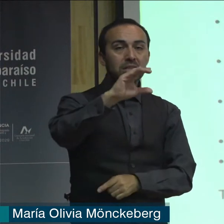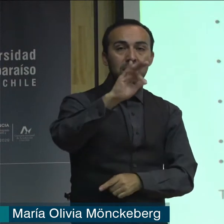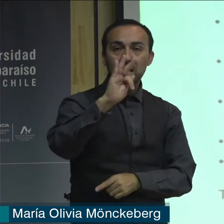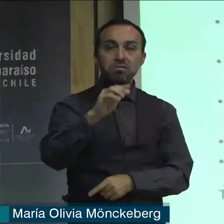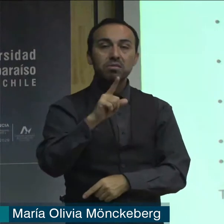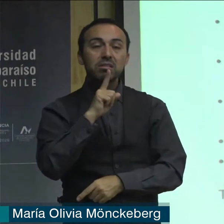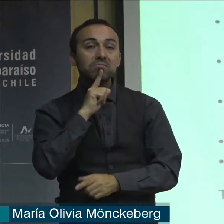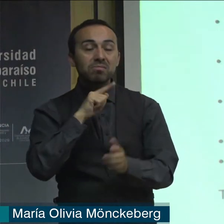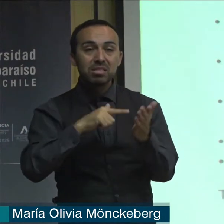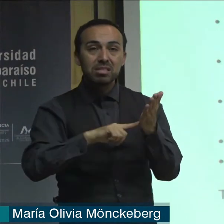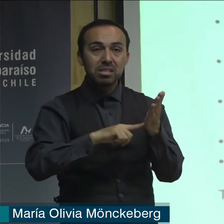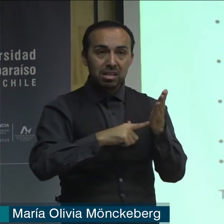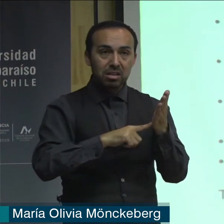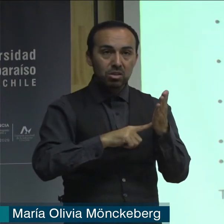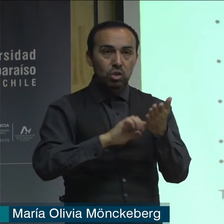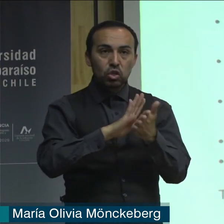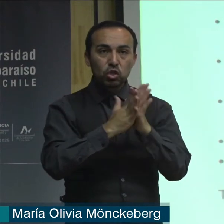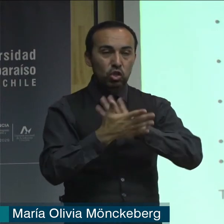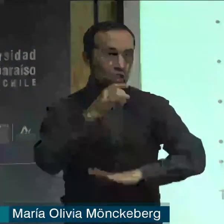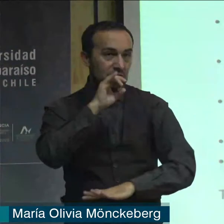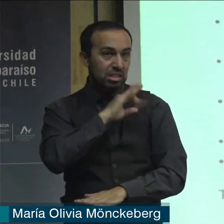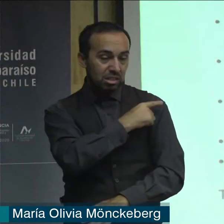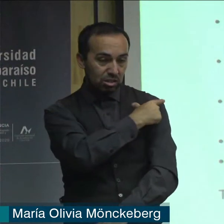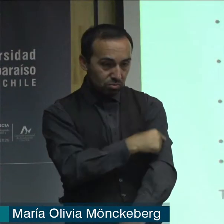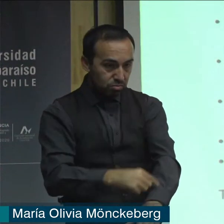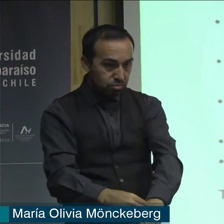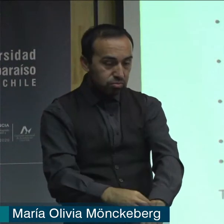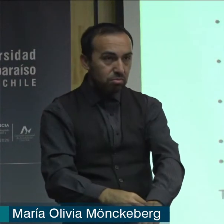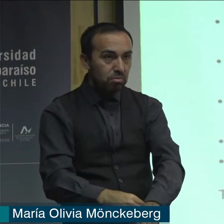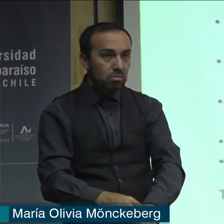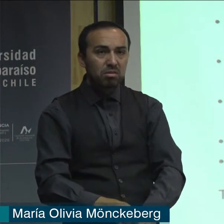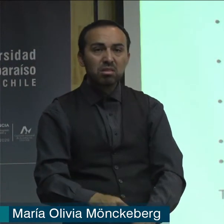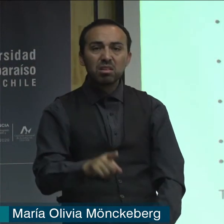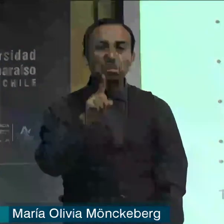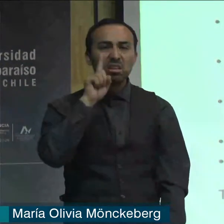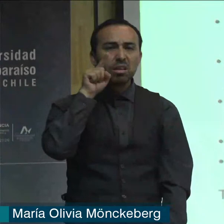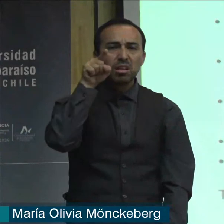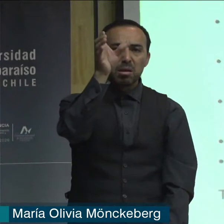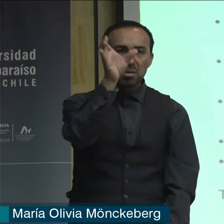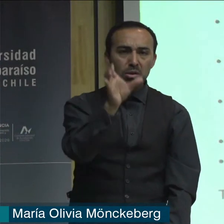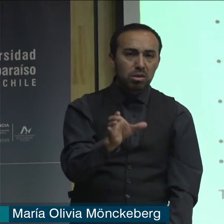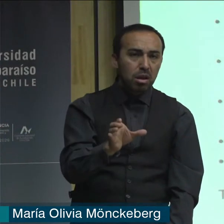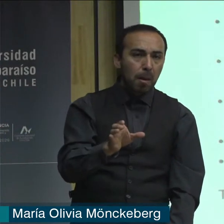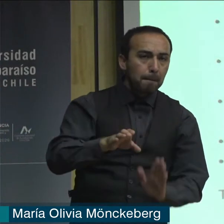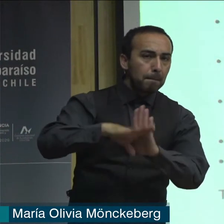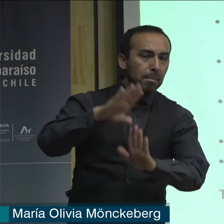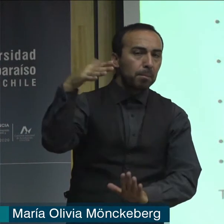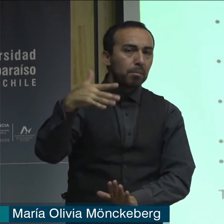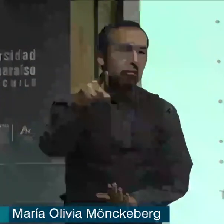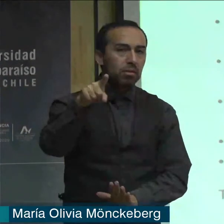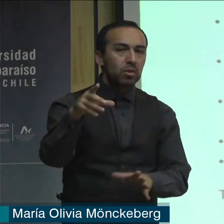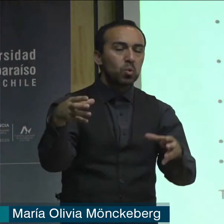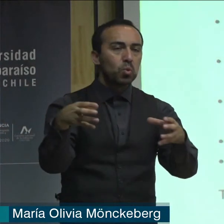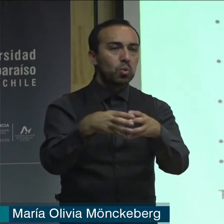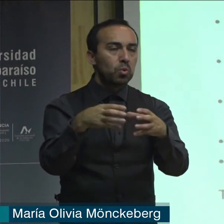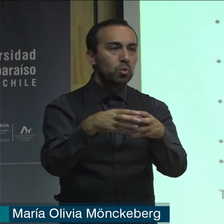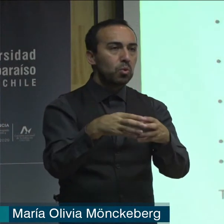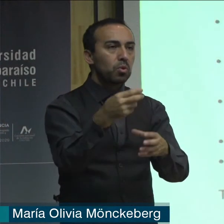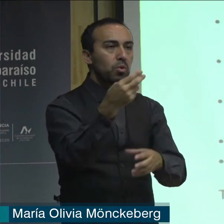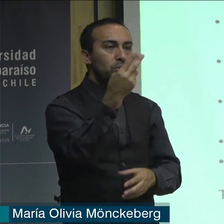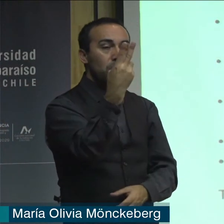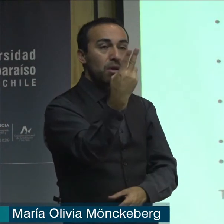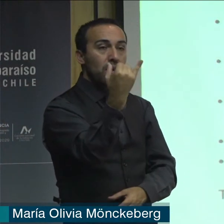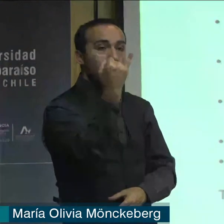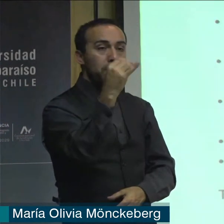Y quién es el que no son los dueños principales es el grupo Gustavo vicuña el